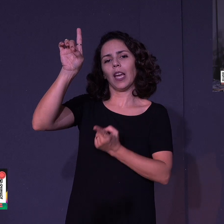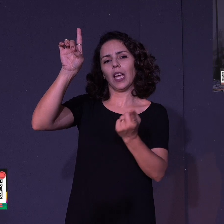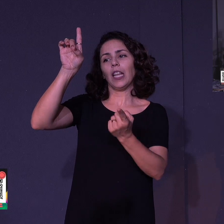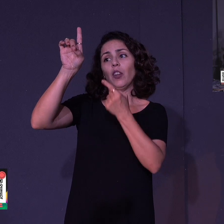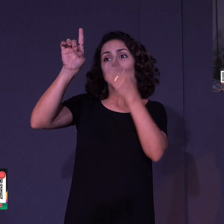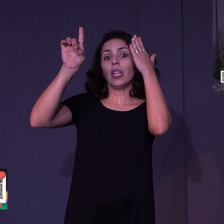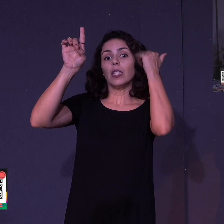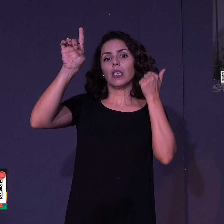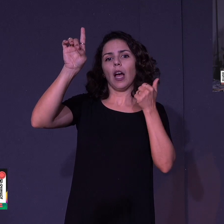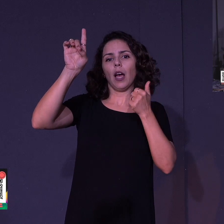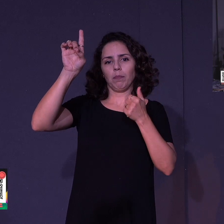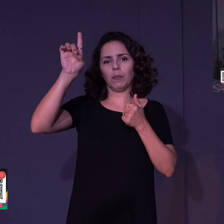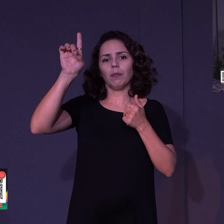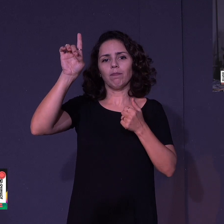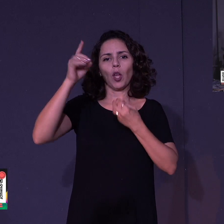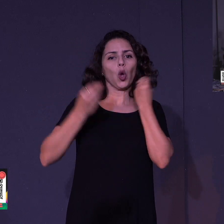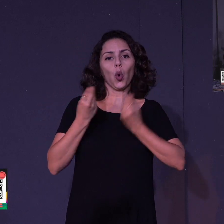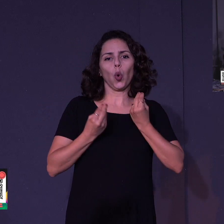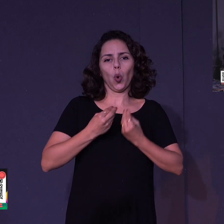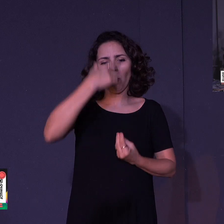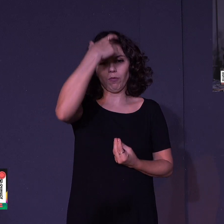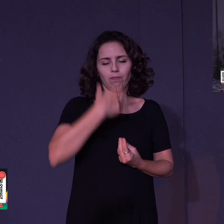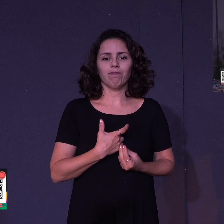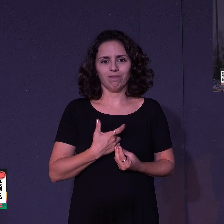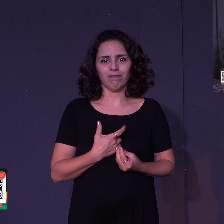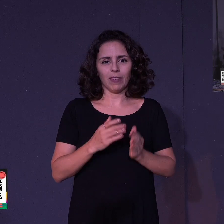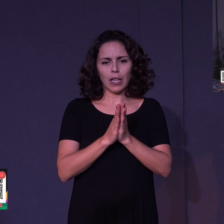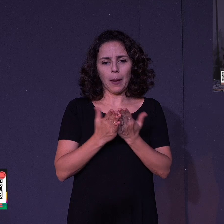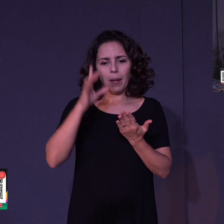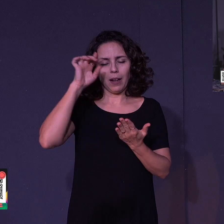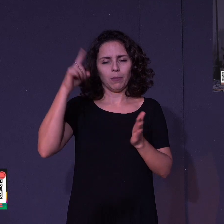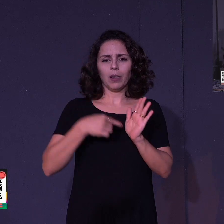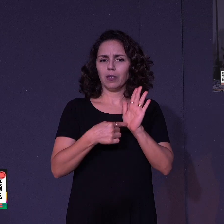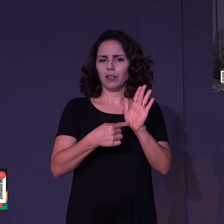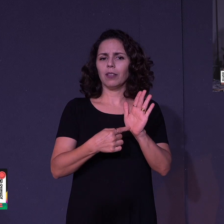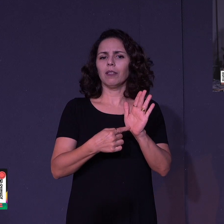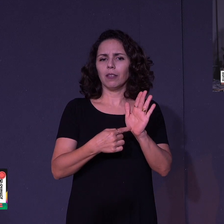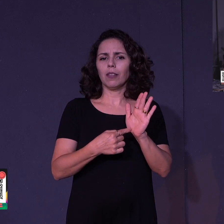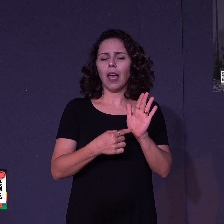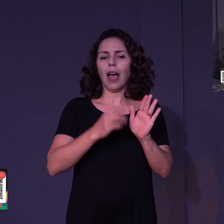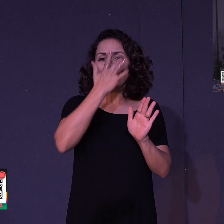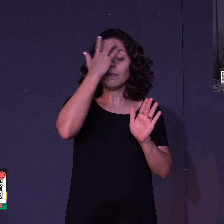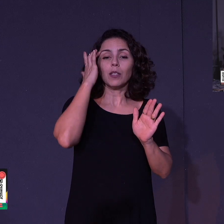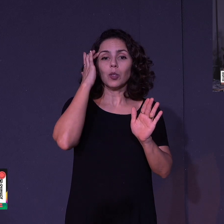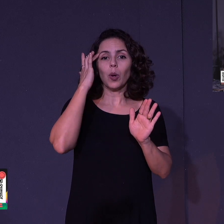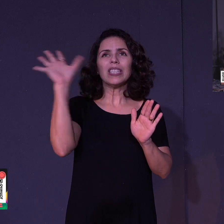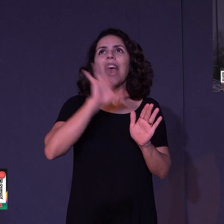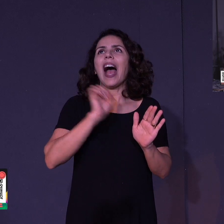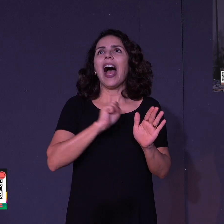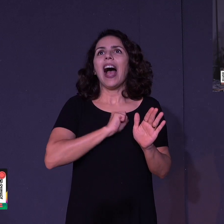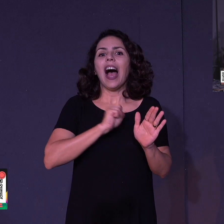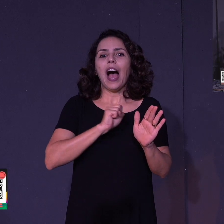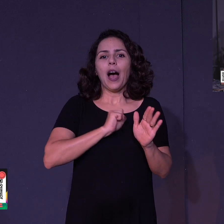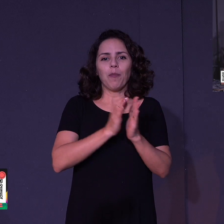versículo 165 vai dizer: os que amam a tua lei desfrutam paz, e nada há que os faça